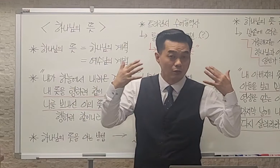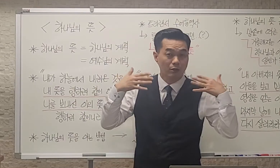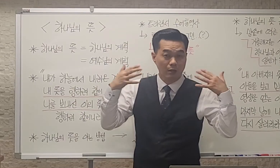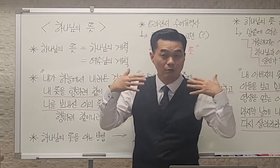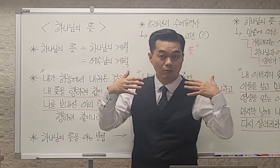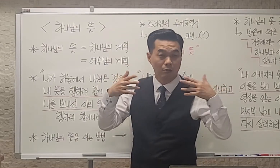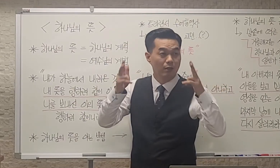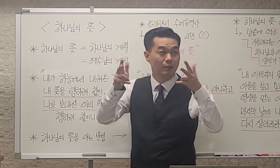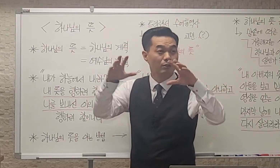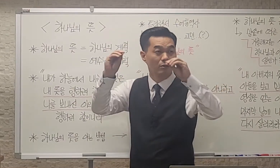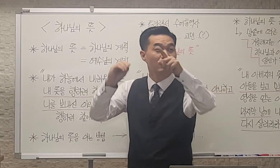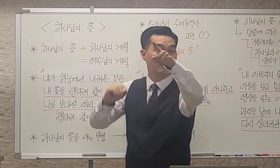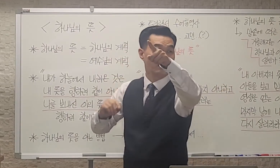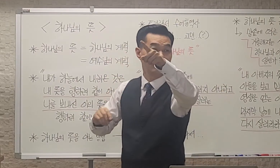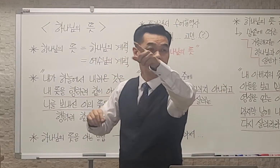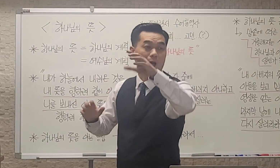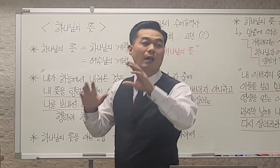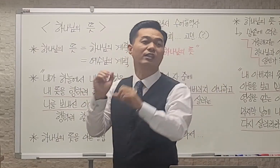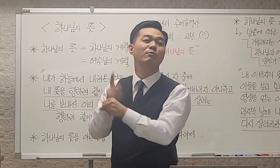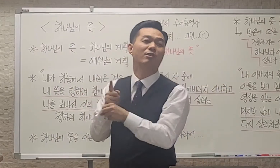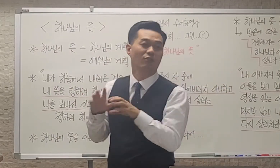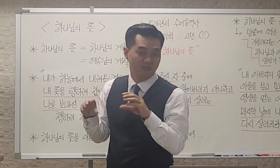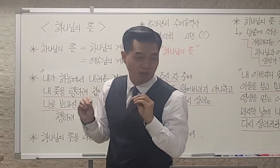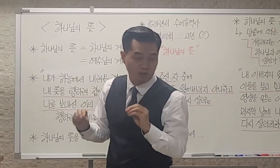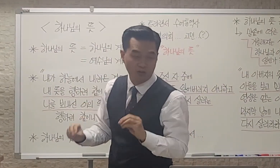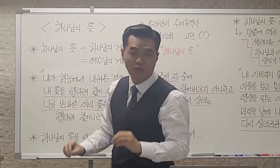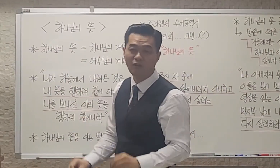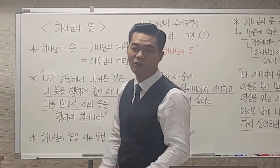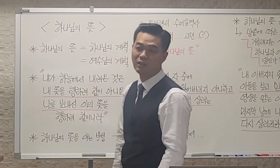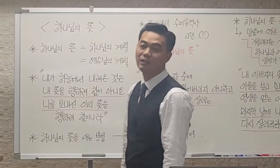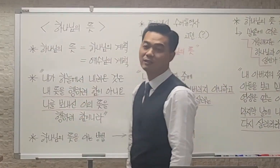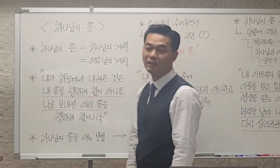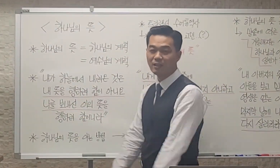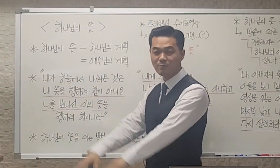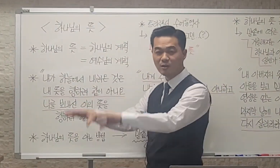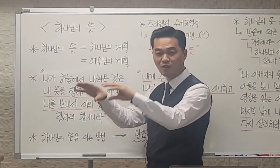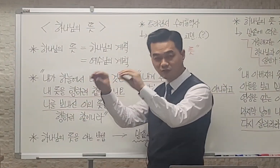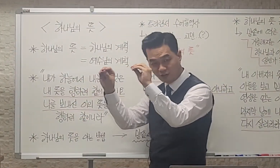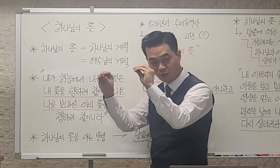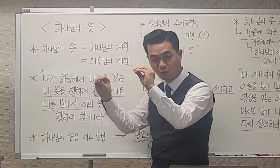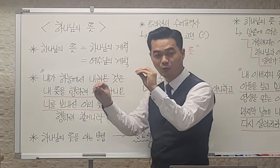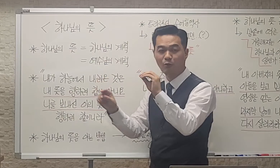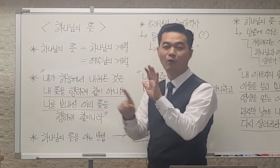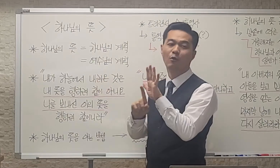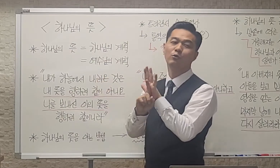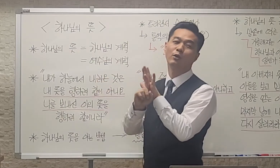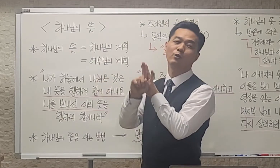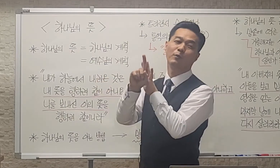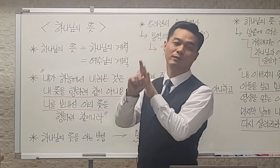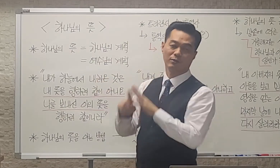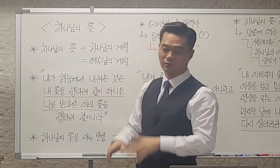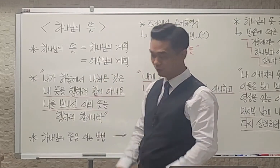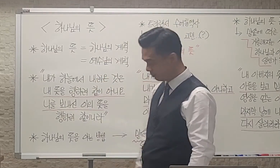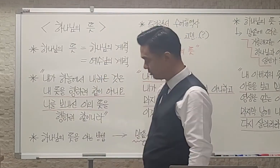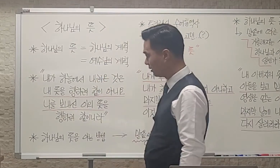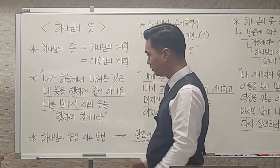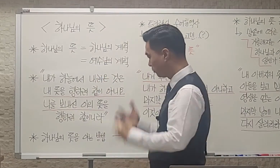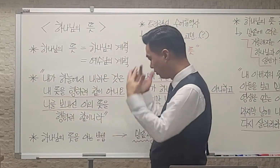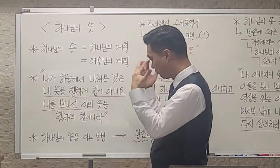더운가요? 히터를 끌까 봐요. 아, 이미 껐어요. 네, 이미 껐는데도 온도가 높아서 네, 좀 더운 것